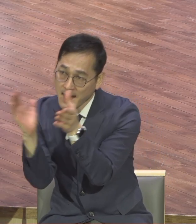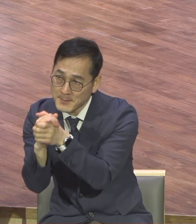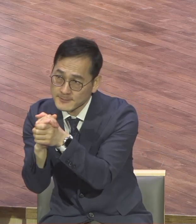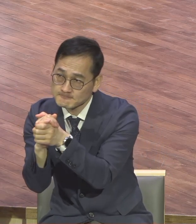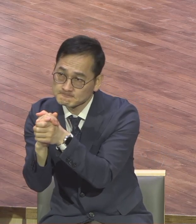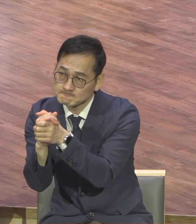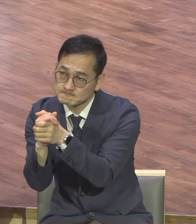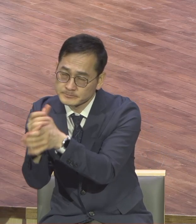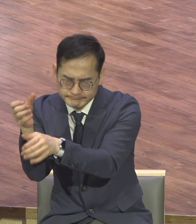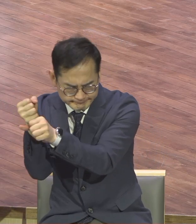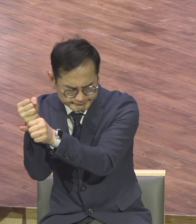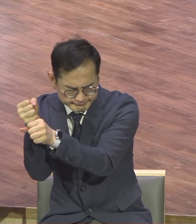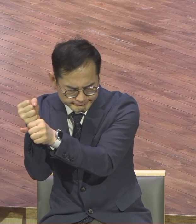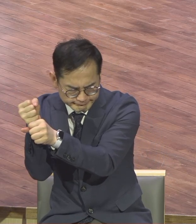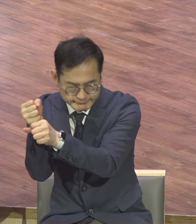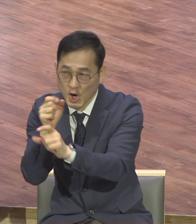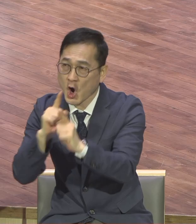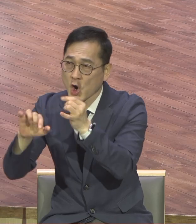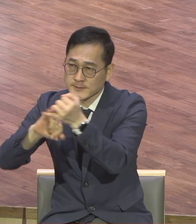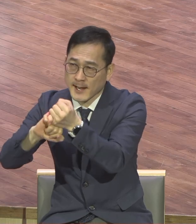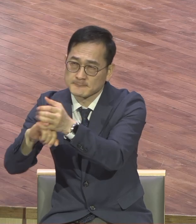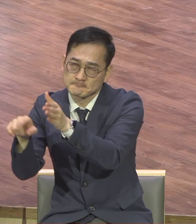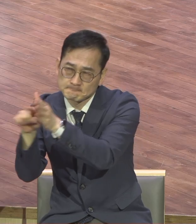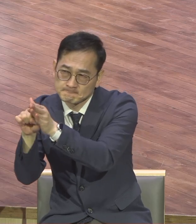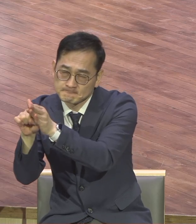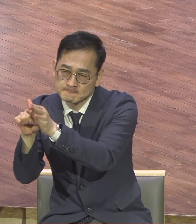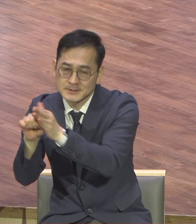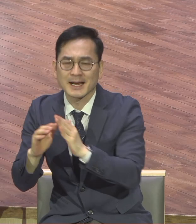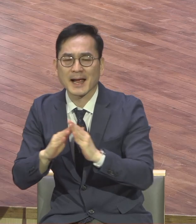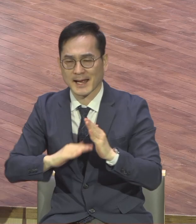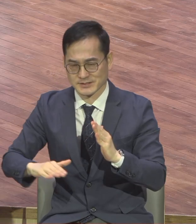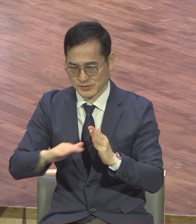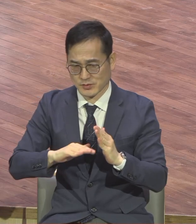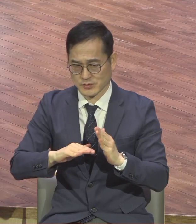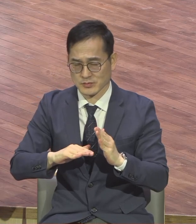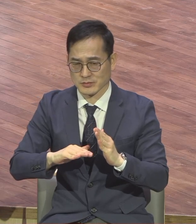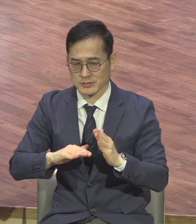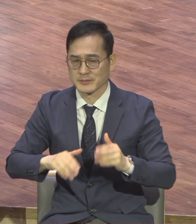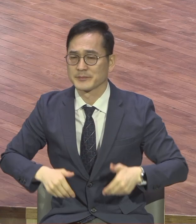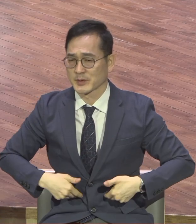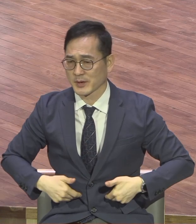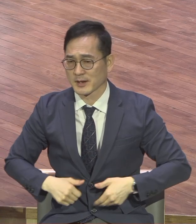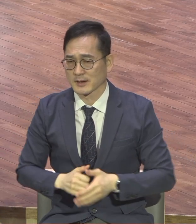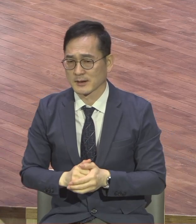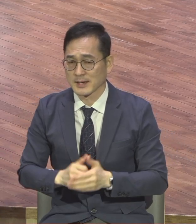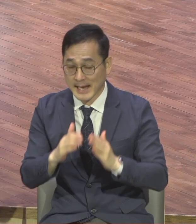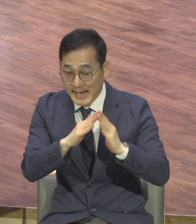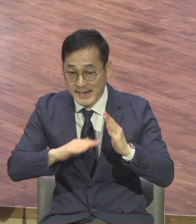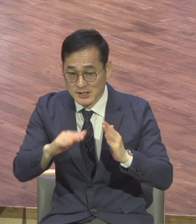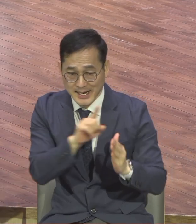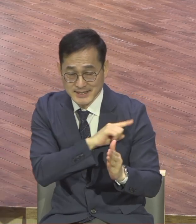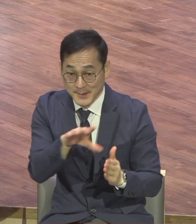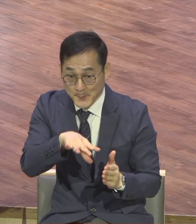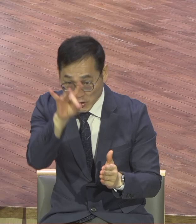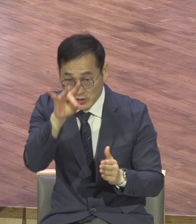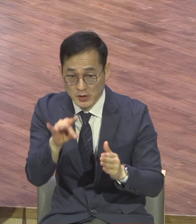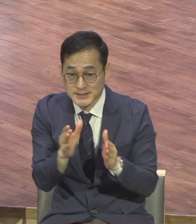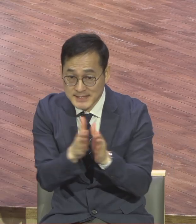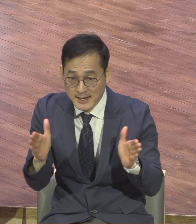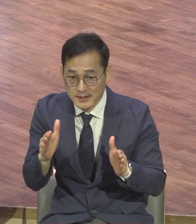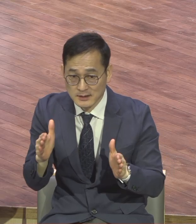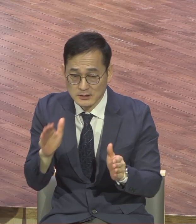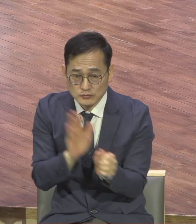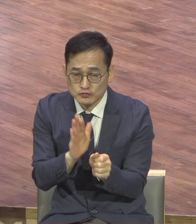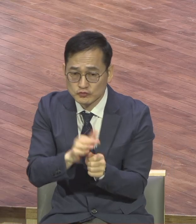있는 가정. 가정을 최초로 누가 만들었냐? 하나님 만들었어요. 아담과 하와를 부부로